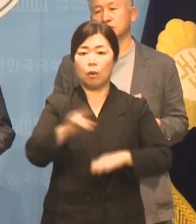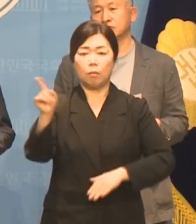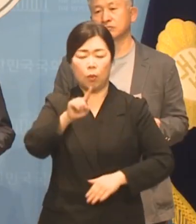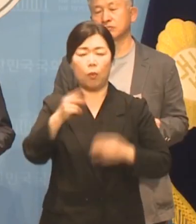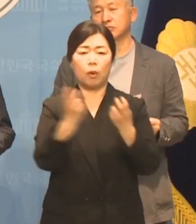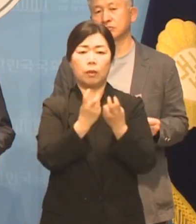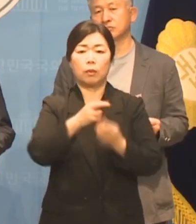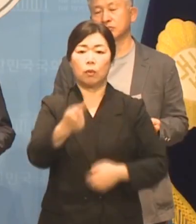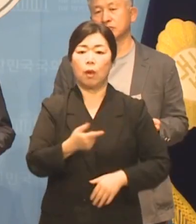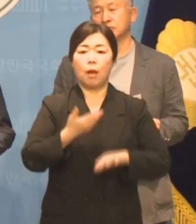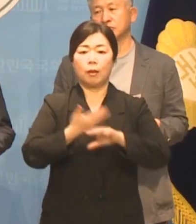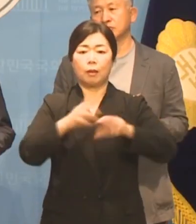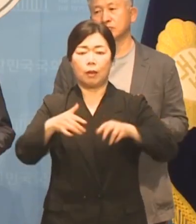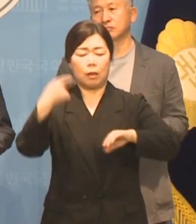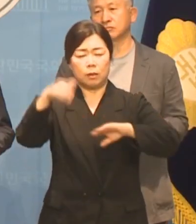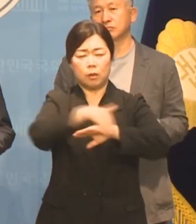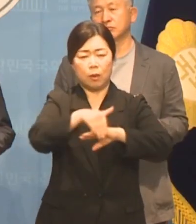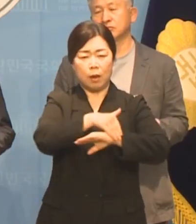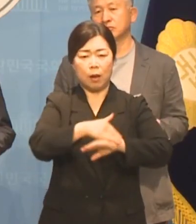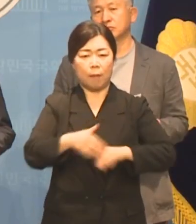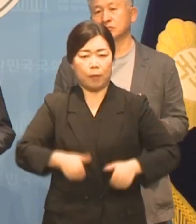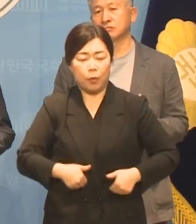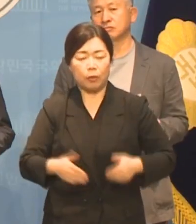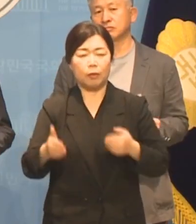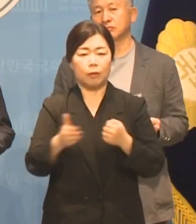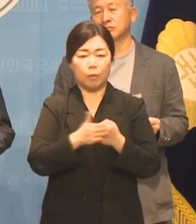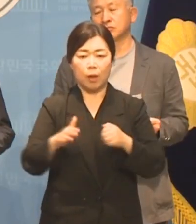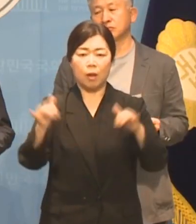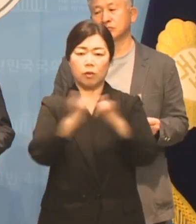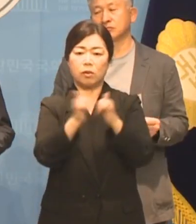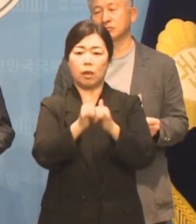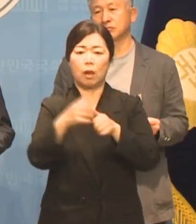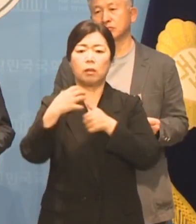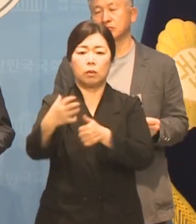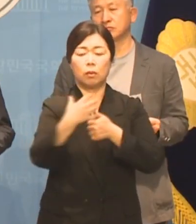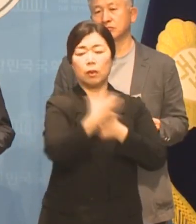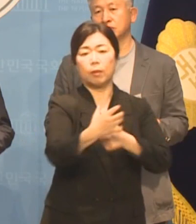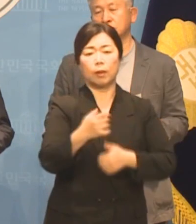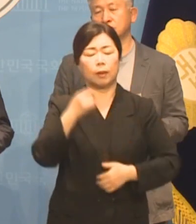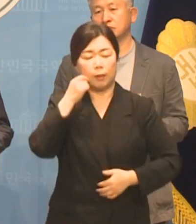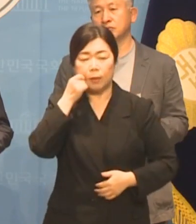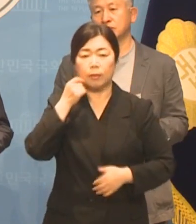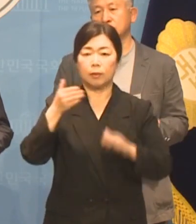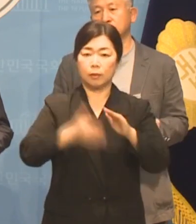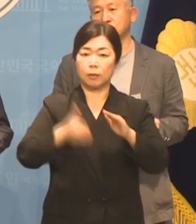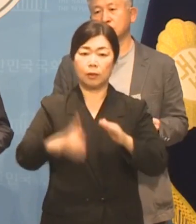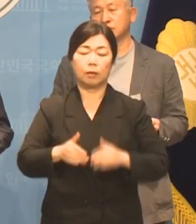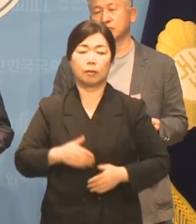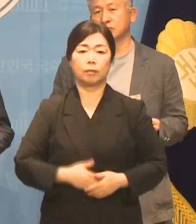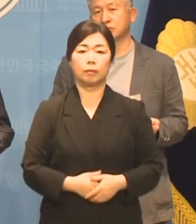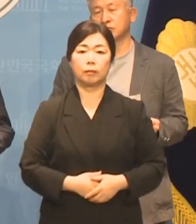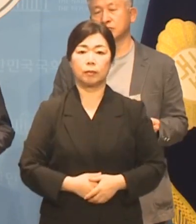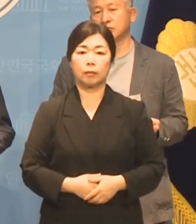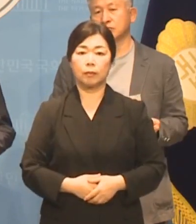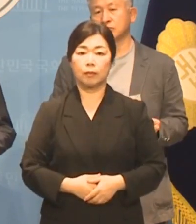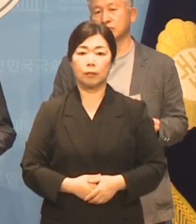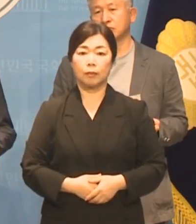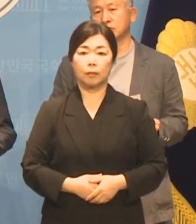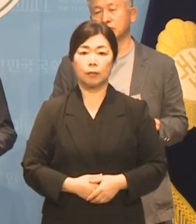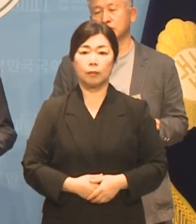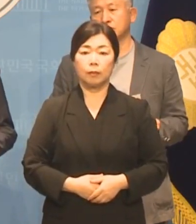경우에도 타국의 전략적 필요에 의해 전쟁의 희생양이 되어서는 안 됩니다.